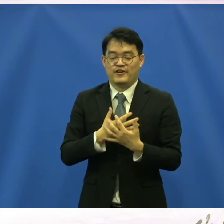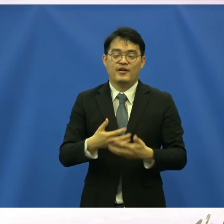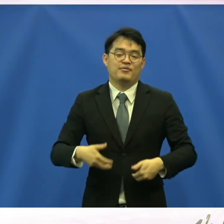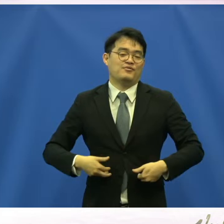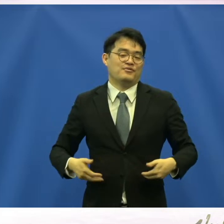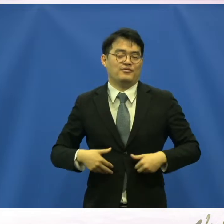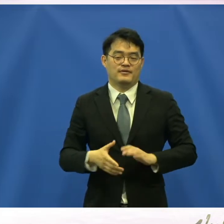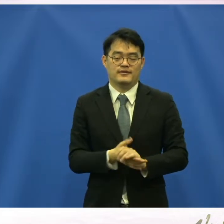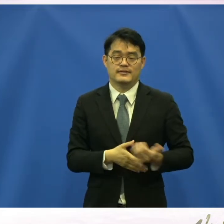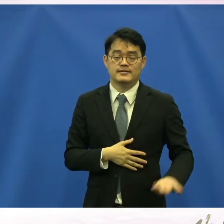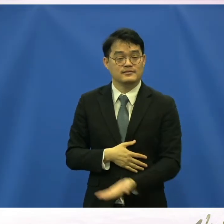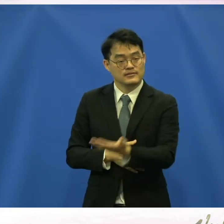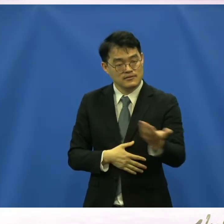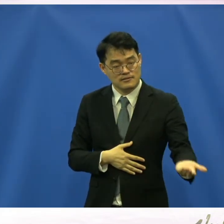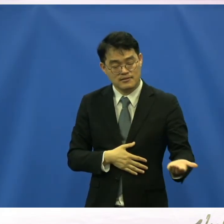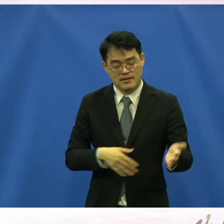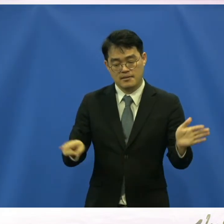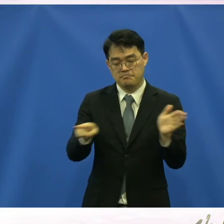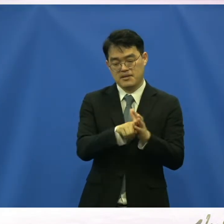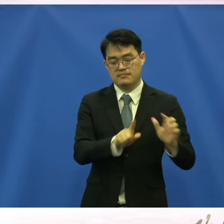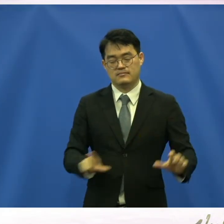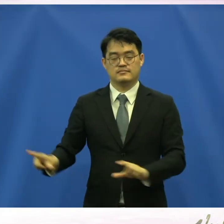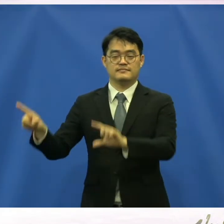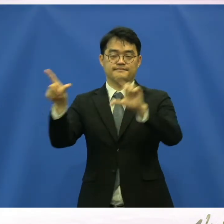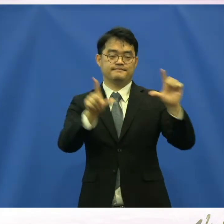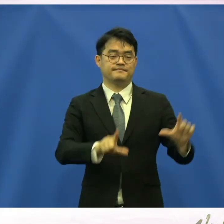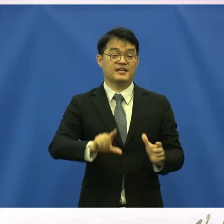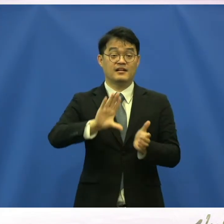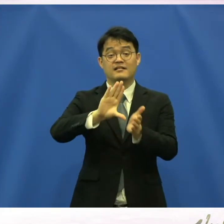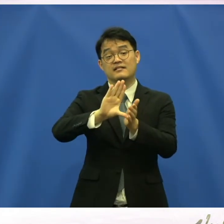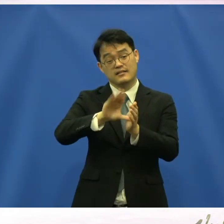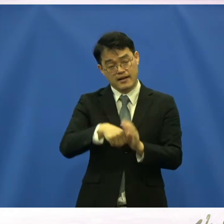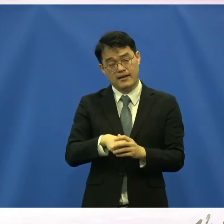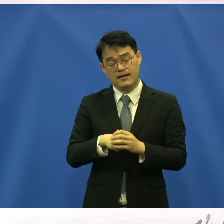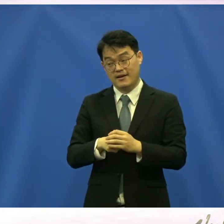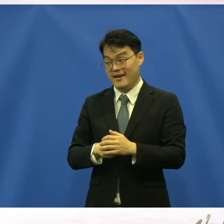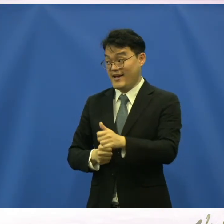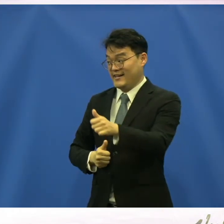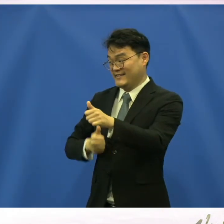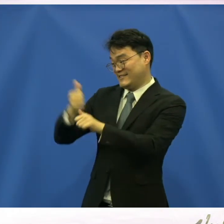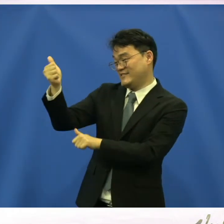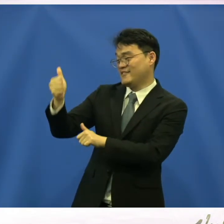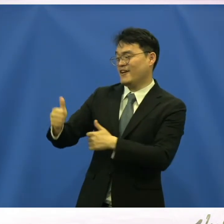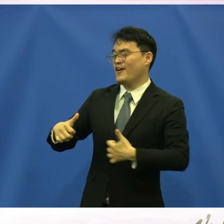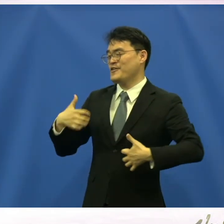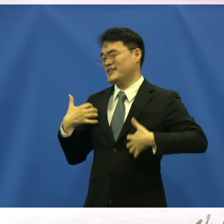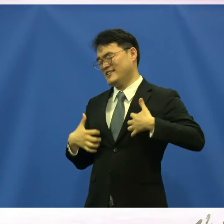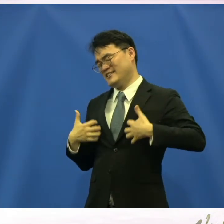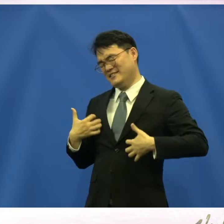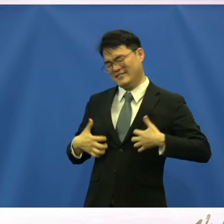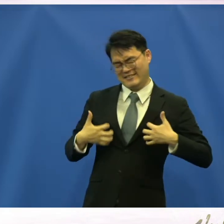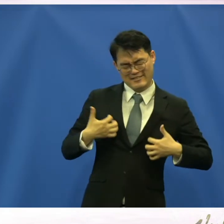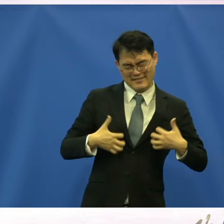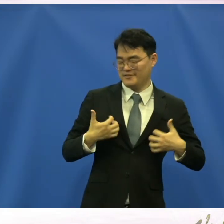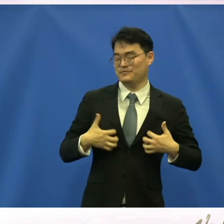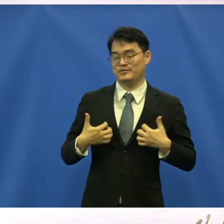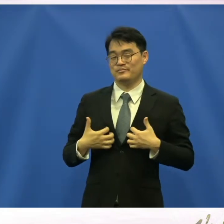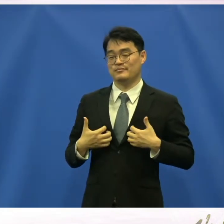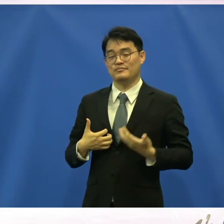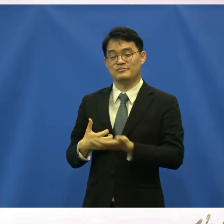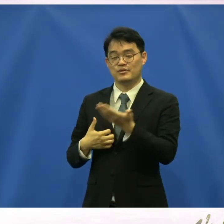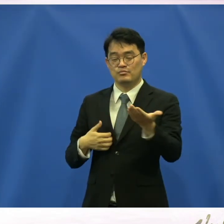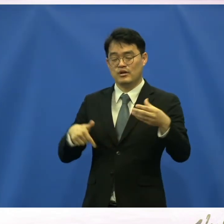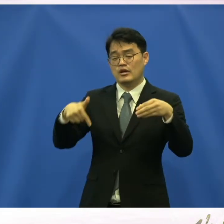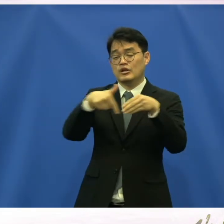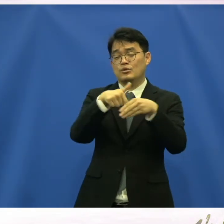그래서 여러분 신앙생활 중에 매우 중요한 것은 승리에 대한 기쁨이에요. 인조해야 하는 거예요. 더 이상 기독교는 어둡지